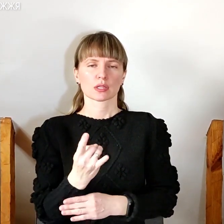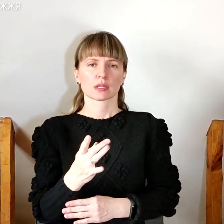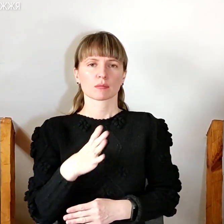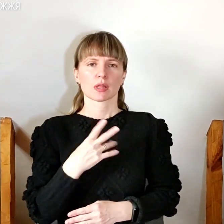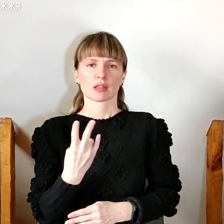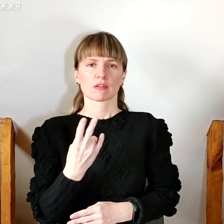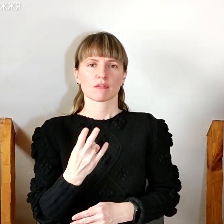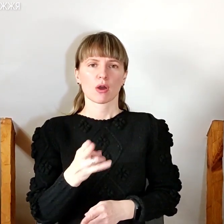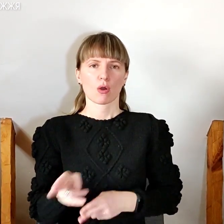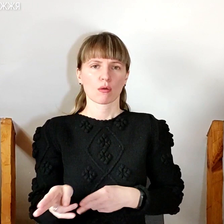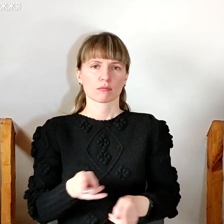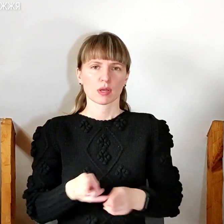як мала